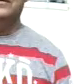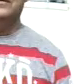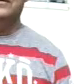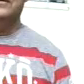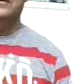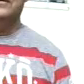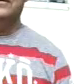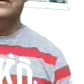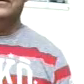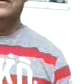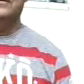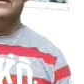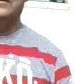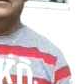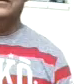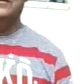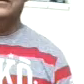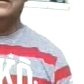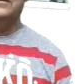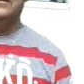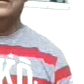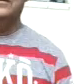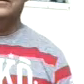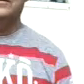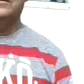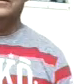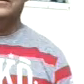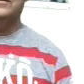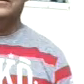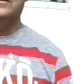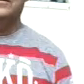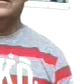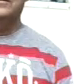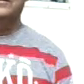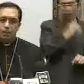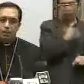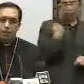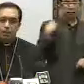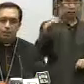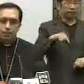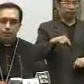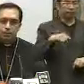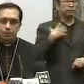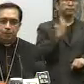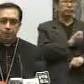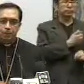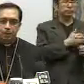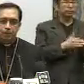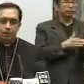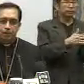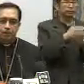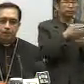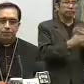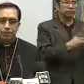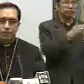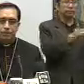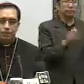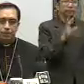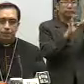fue suspendido y también tiene un proceso abierto al interior de la iglesia. Abrimos un proceso